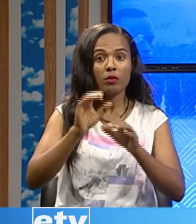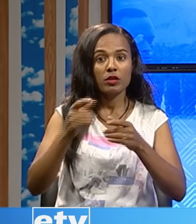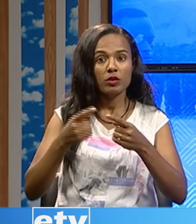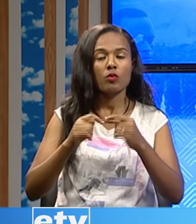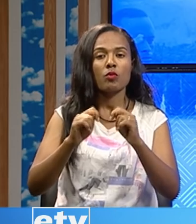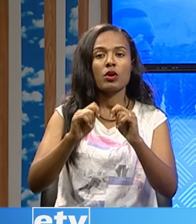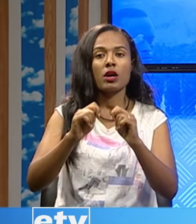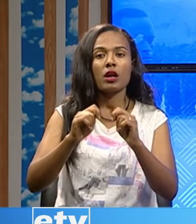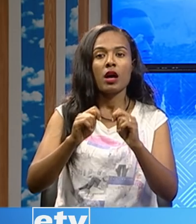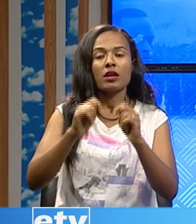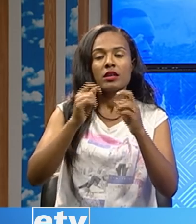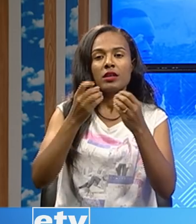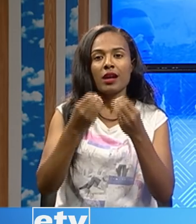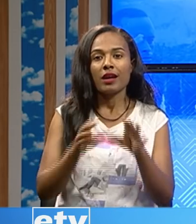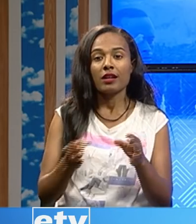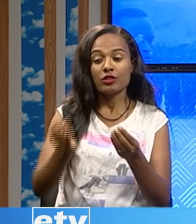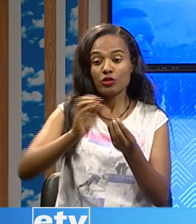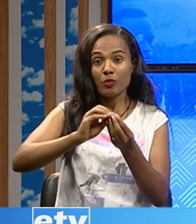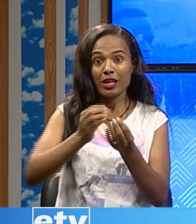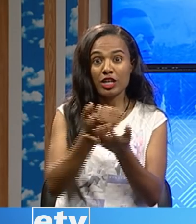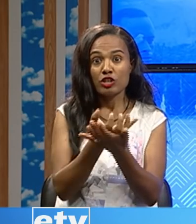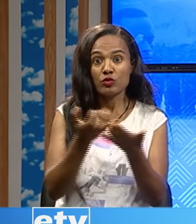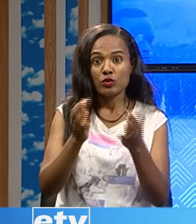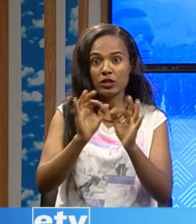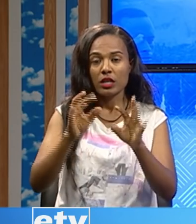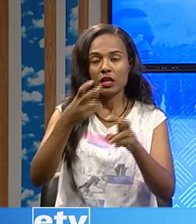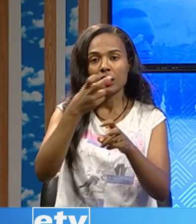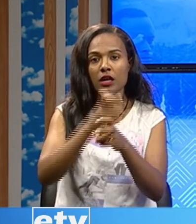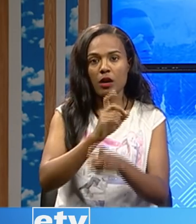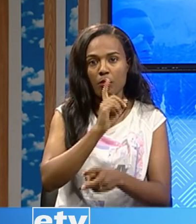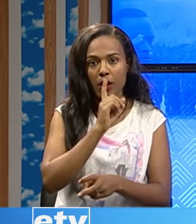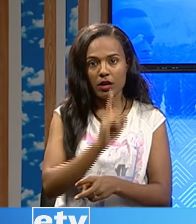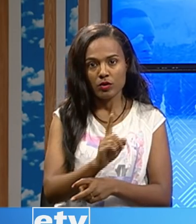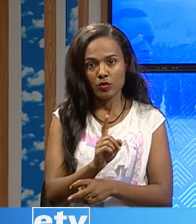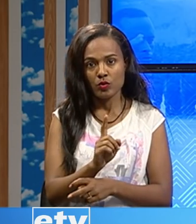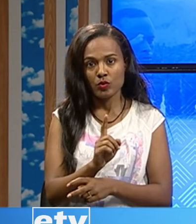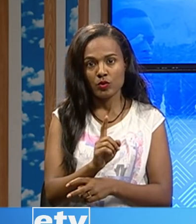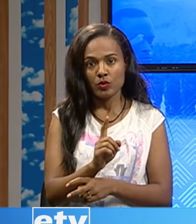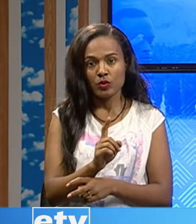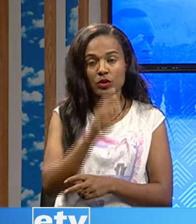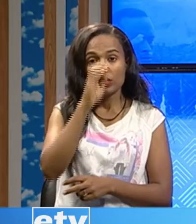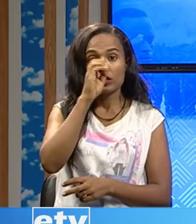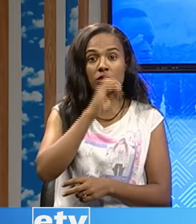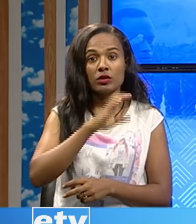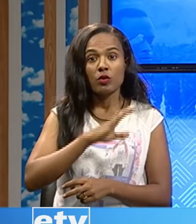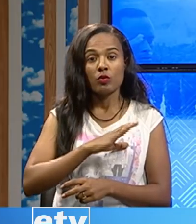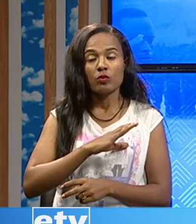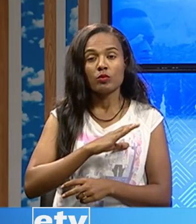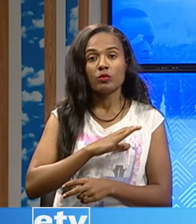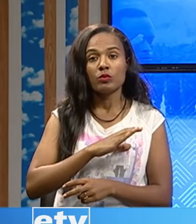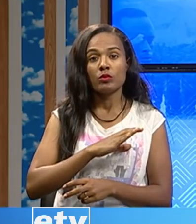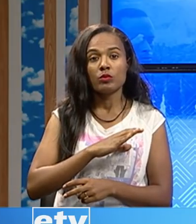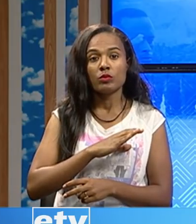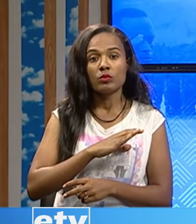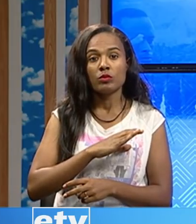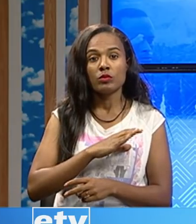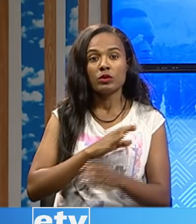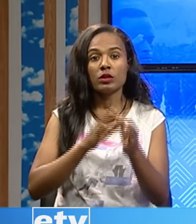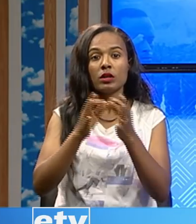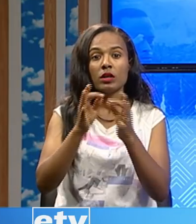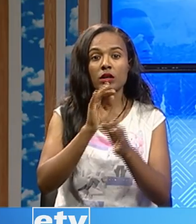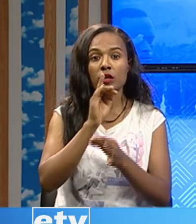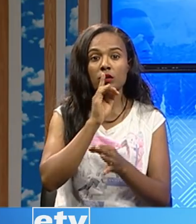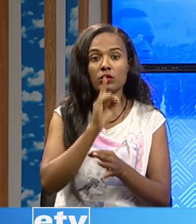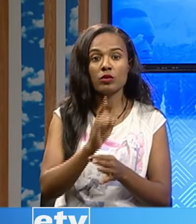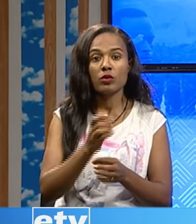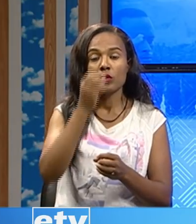ጥይቱ ያልቃል። ተጨማሪ ሪሶርስ ከሌለ ከባድ ነው። ምግብ ብቻ ሳይሆን ማለት ነው ሰውም እንደገለጸው ነው